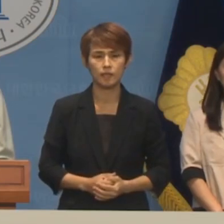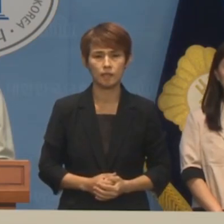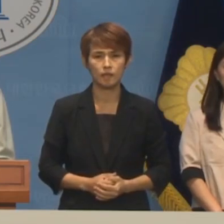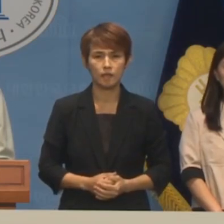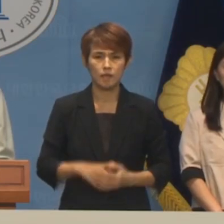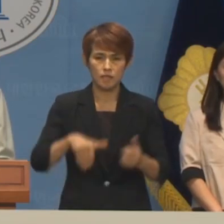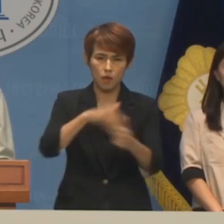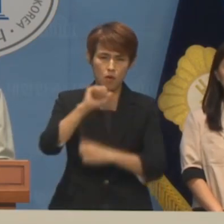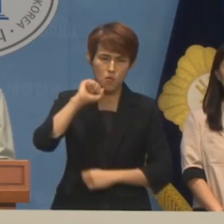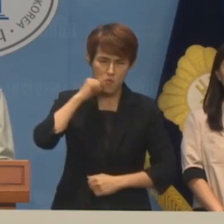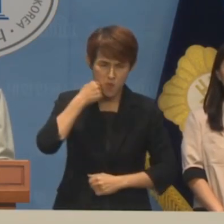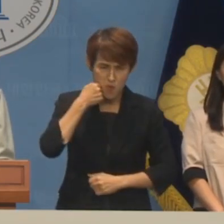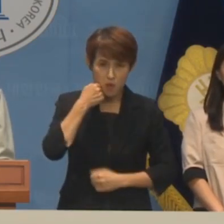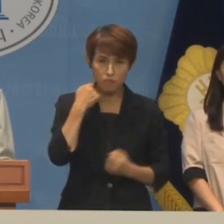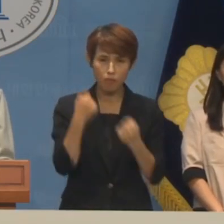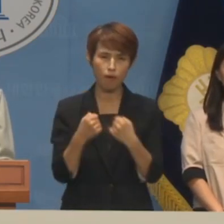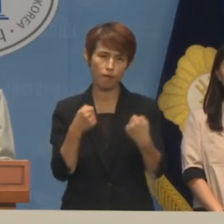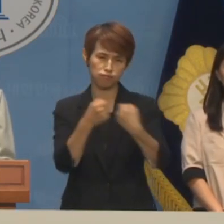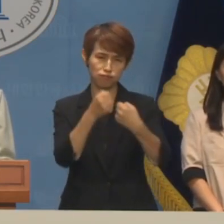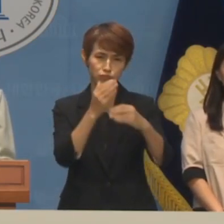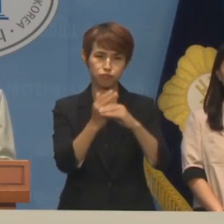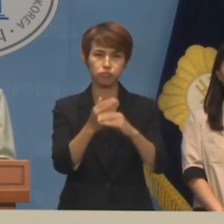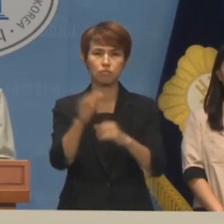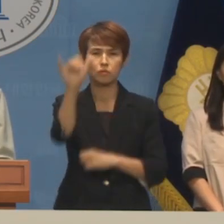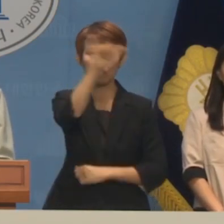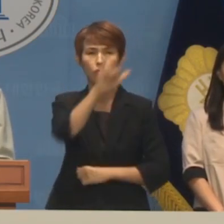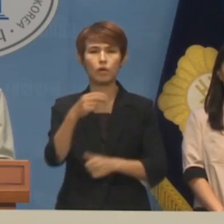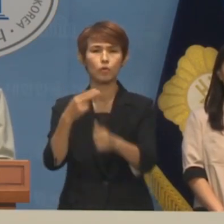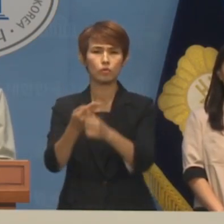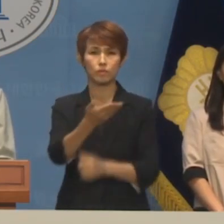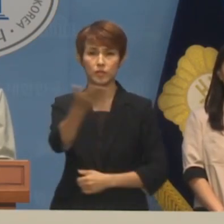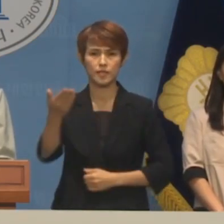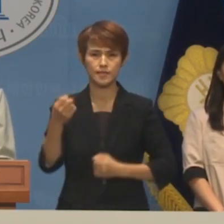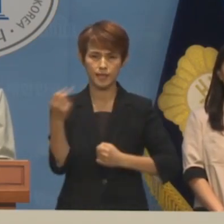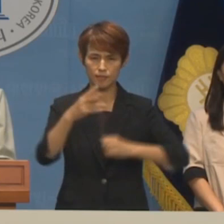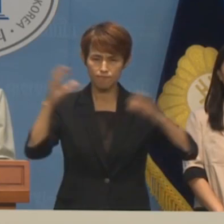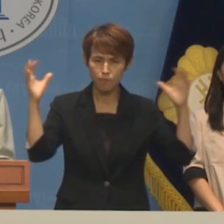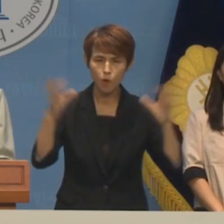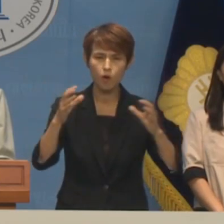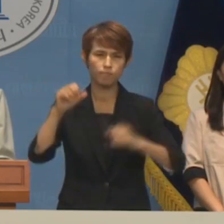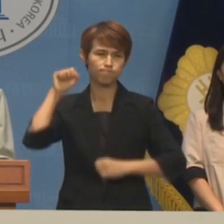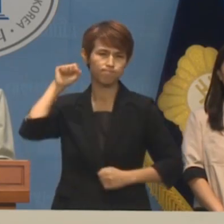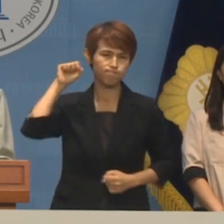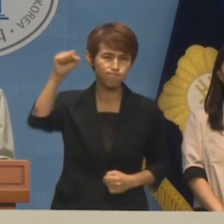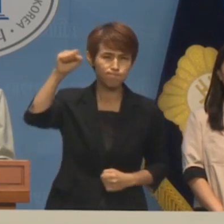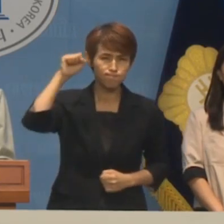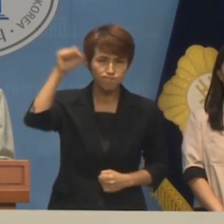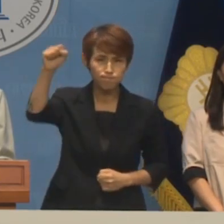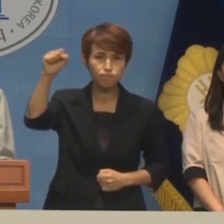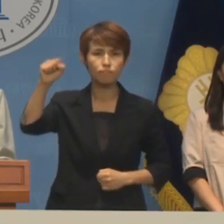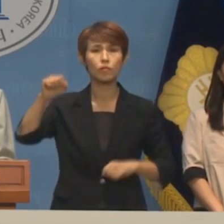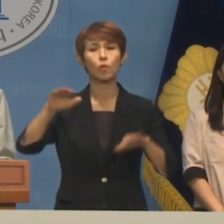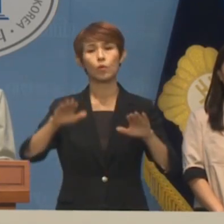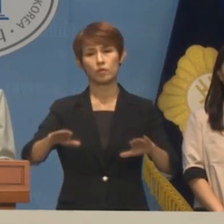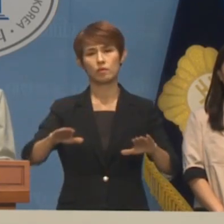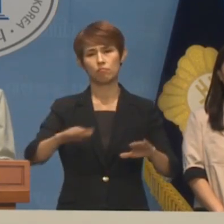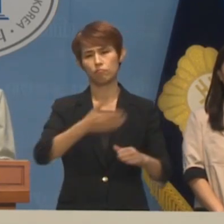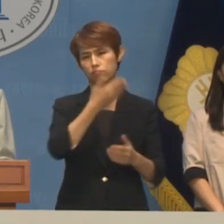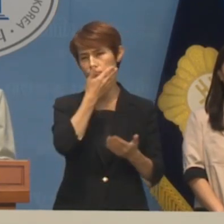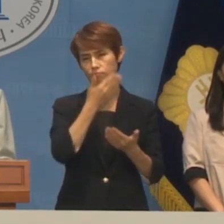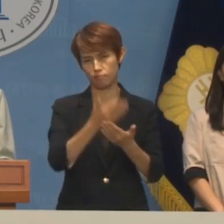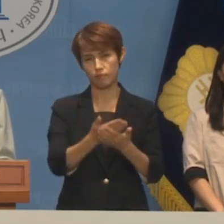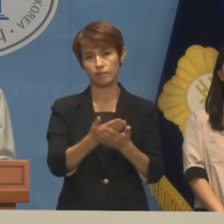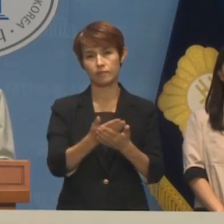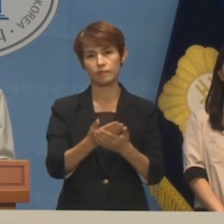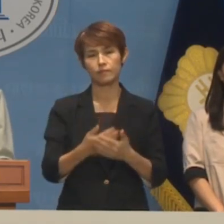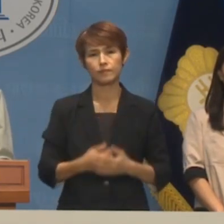어려운 여건 속에서 싸우고 계시는 전국의 교수님들이 다시 모여 연대 투쟁을 선포하는 오늘 이 자리는 매우 소중하고